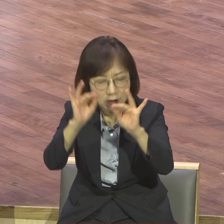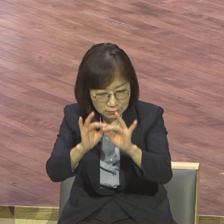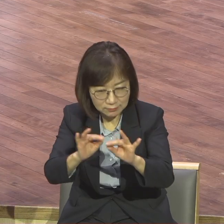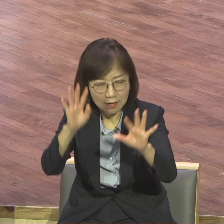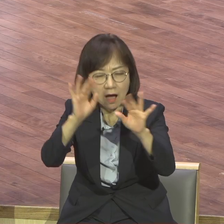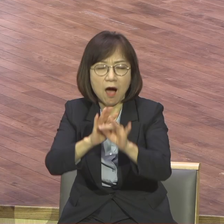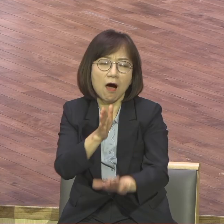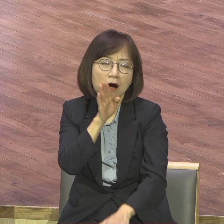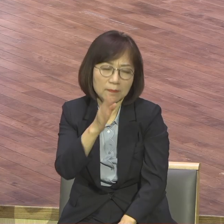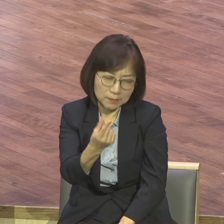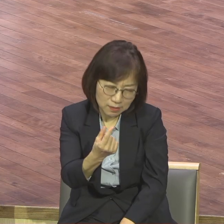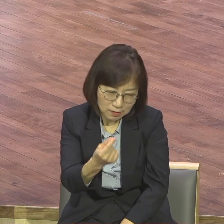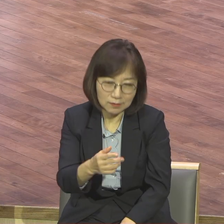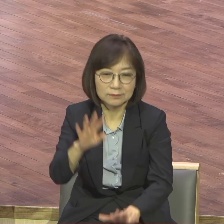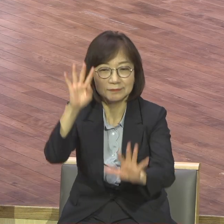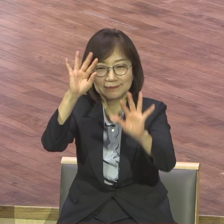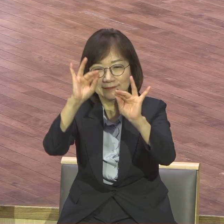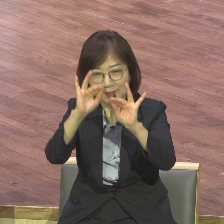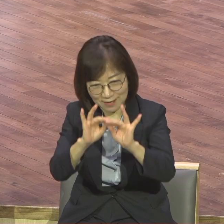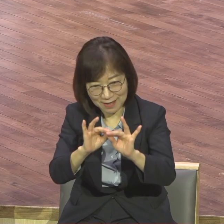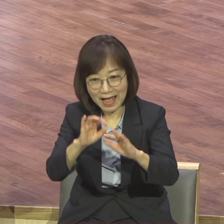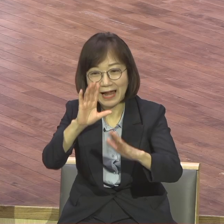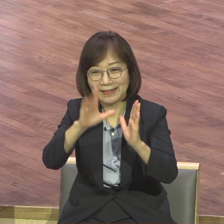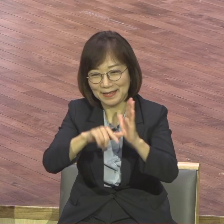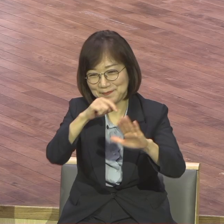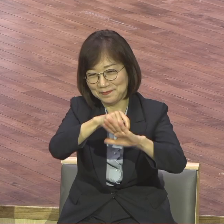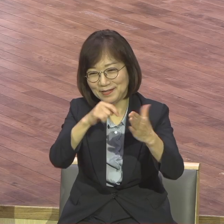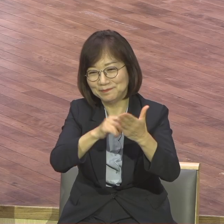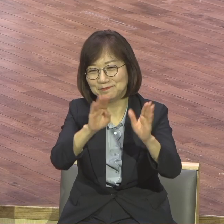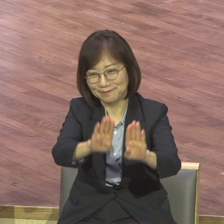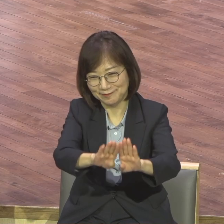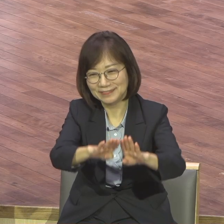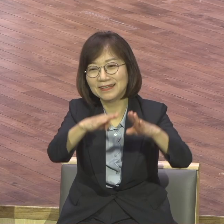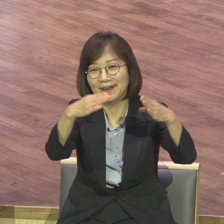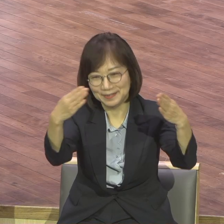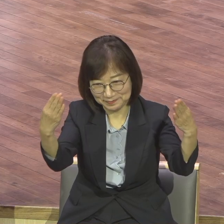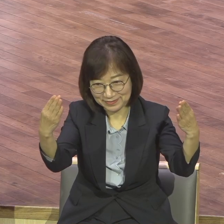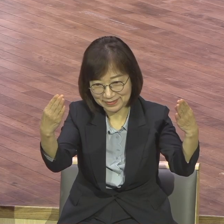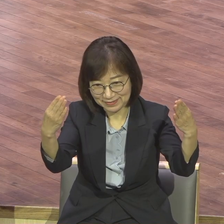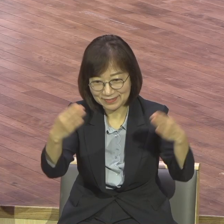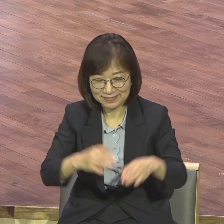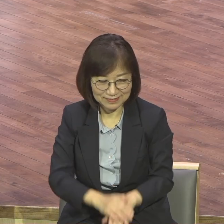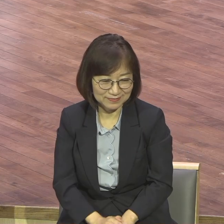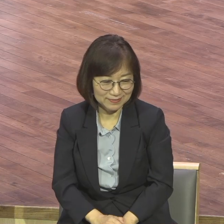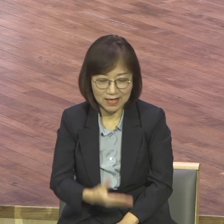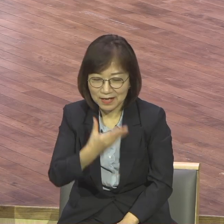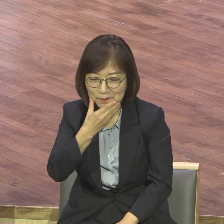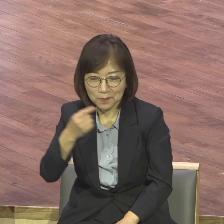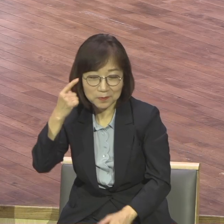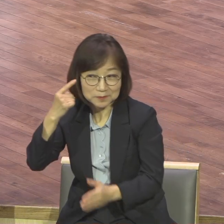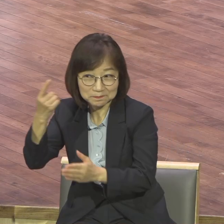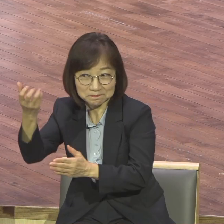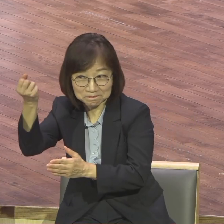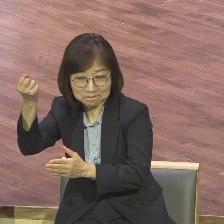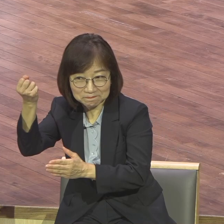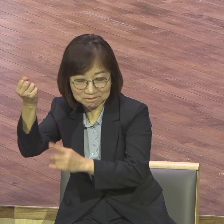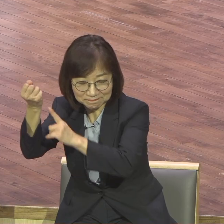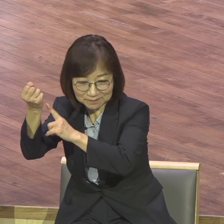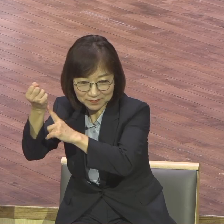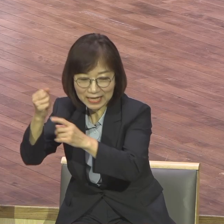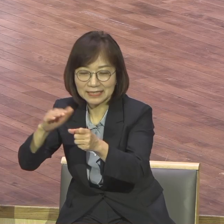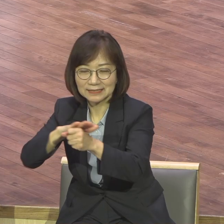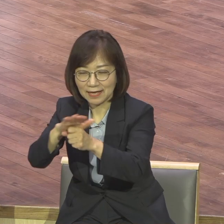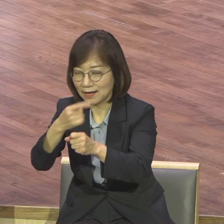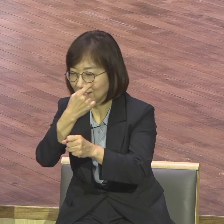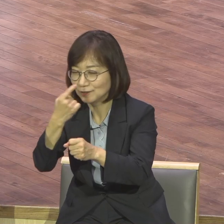여기에 변화와 성장이 일어나지. 영계 모든 성도들. 이런 영적인 적용, 복음적 사랑의 시각 가지고